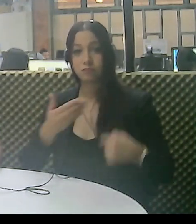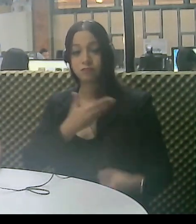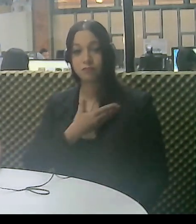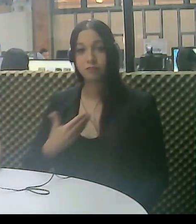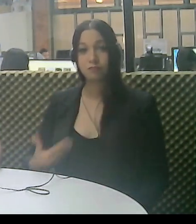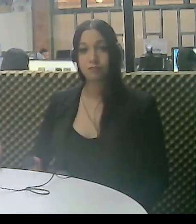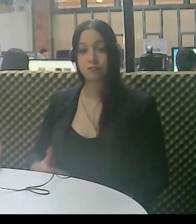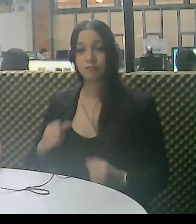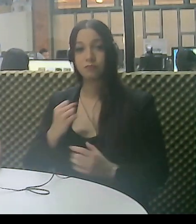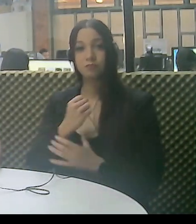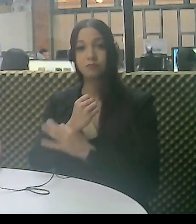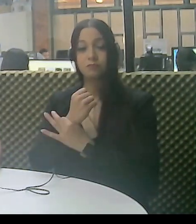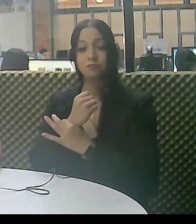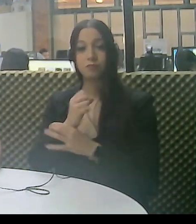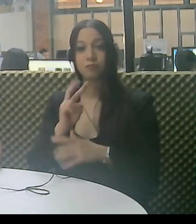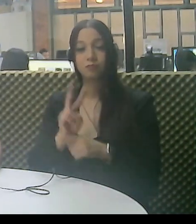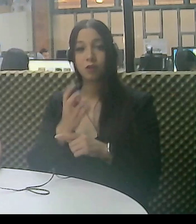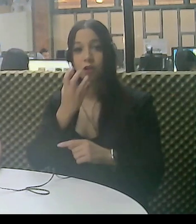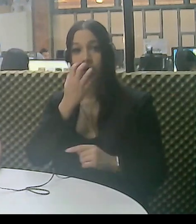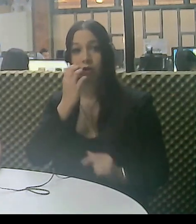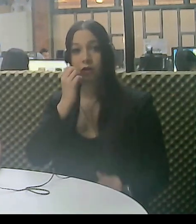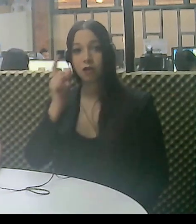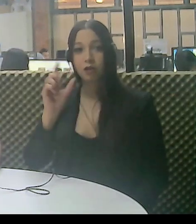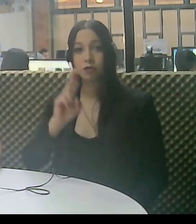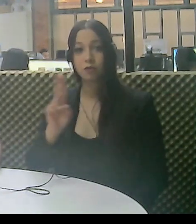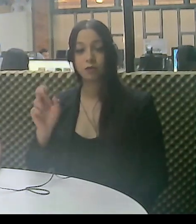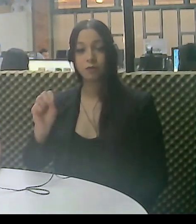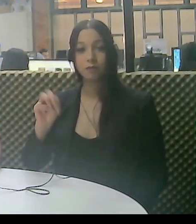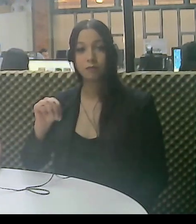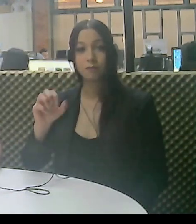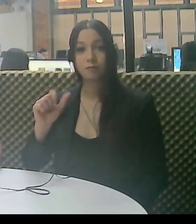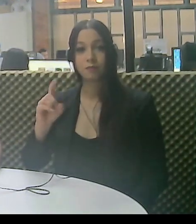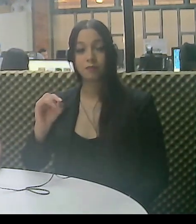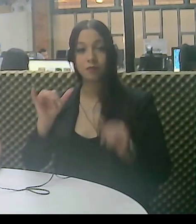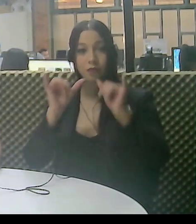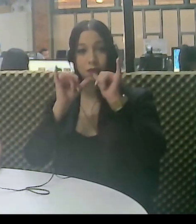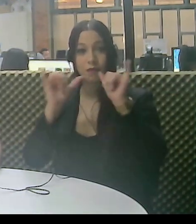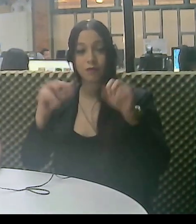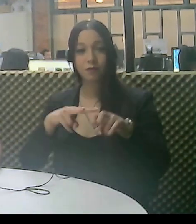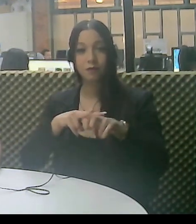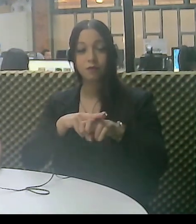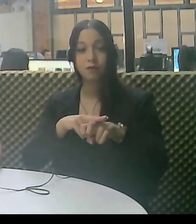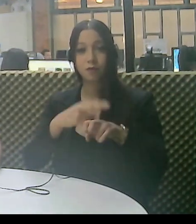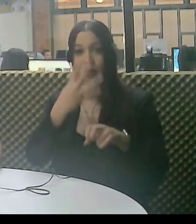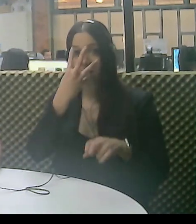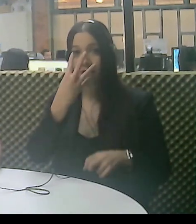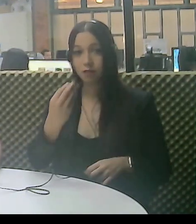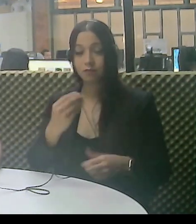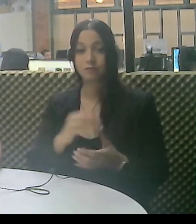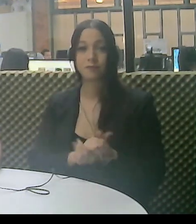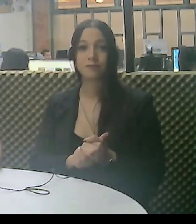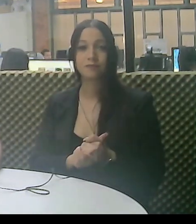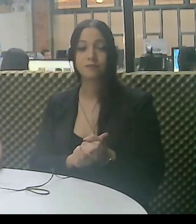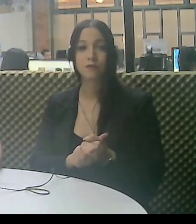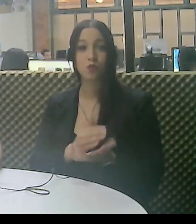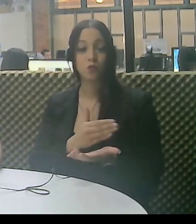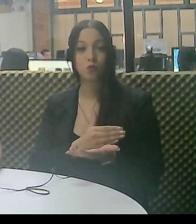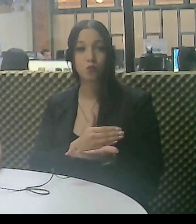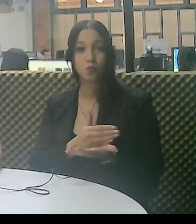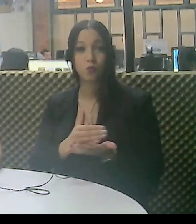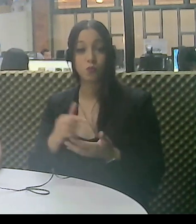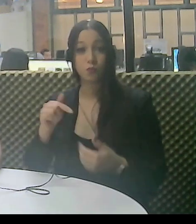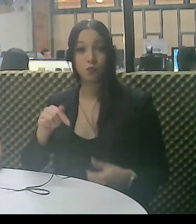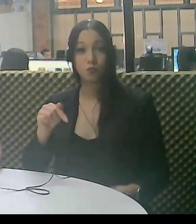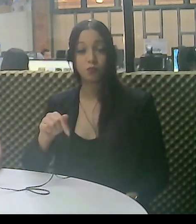na área de proteção e bem-estar animal, Amado Júnior, conta mais sobre o Castra Móvel na CEASA. Nós iniciamos aqui